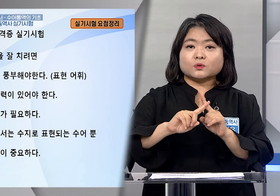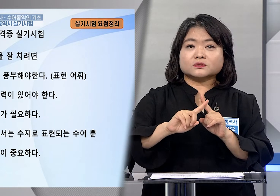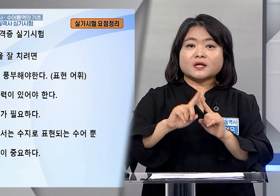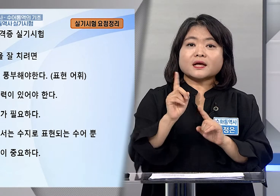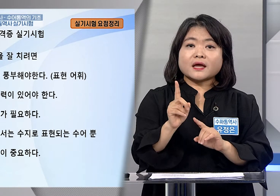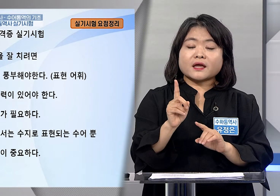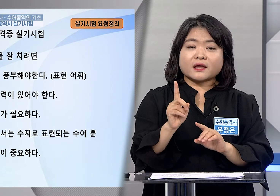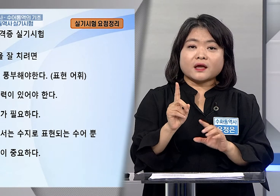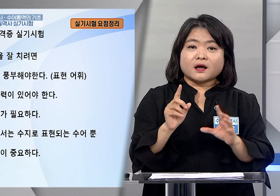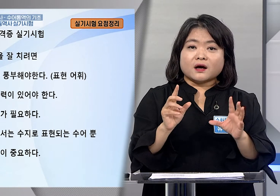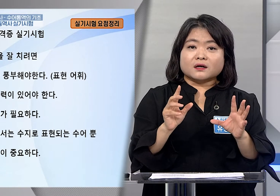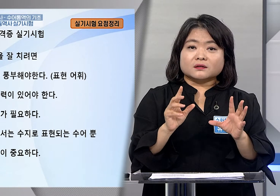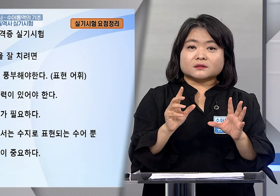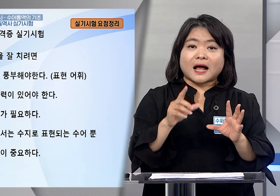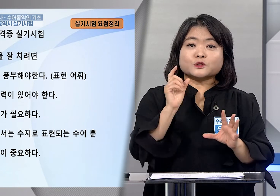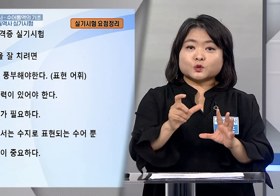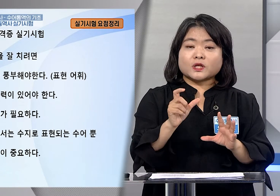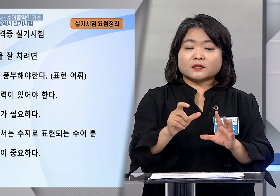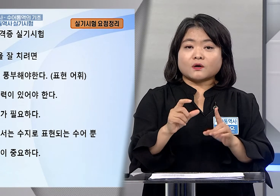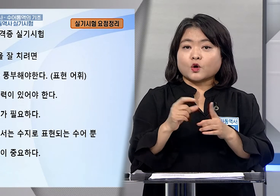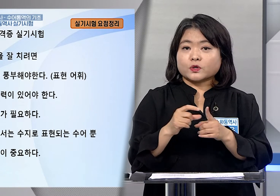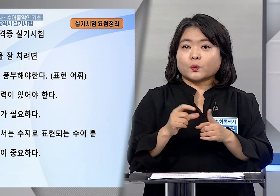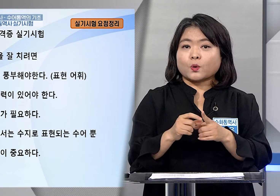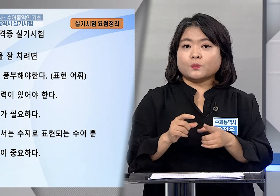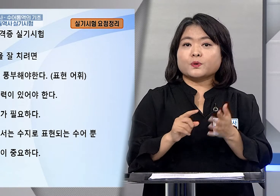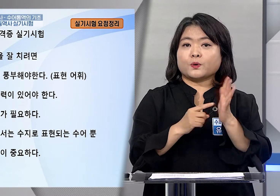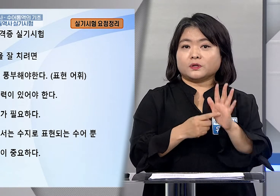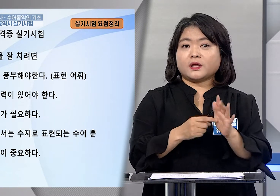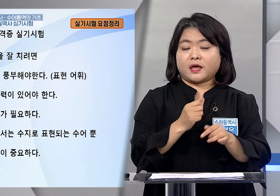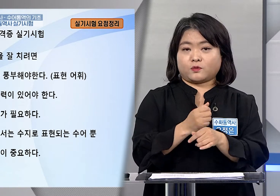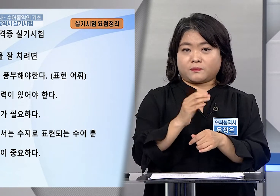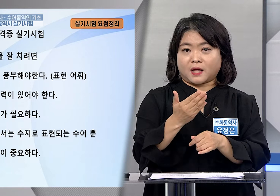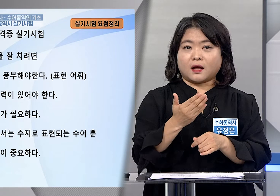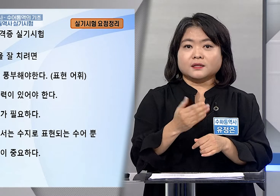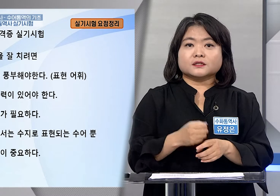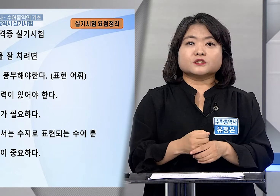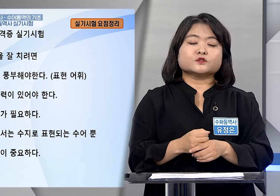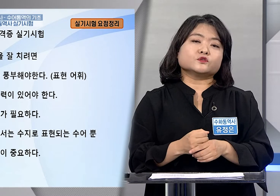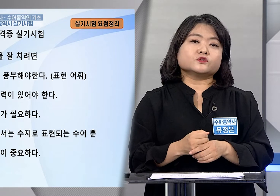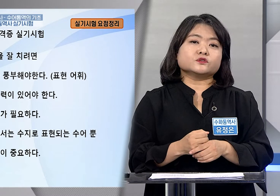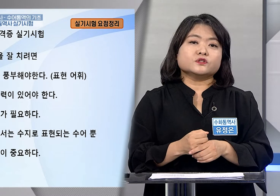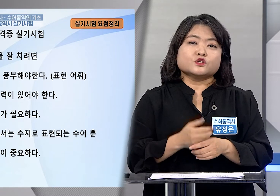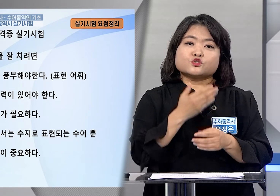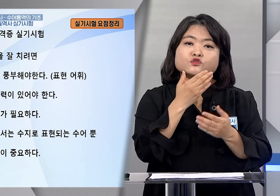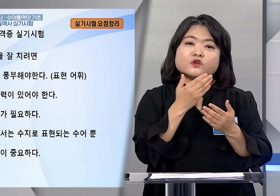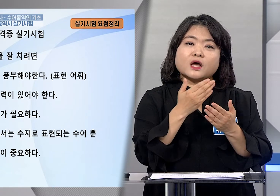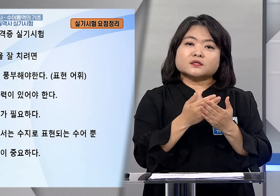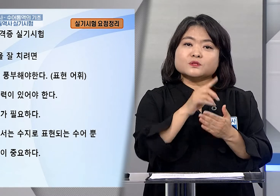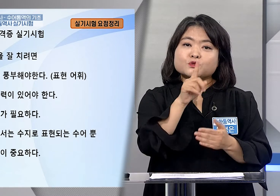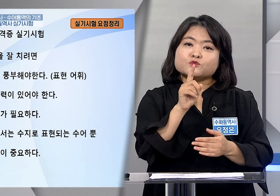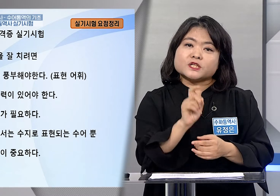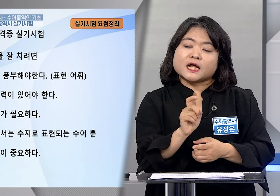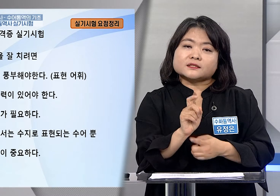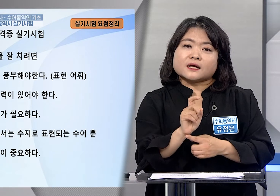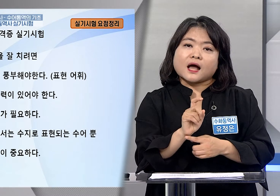혹은 하나의 강조된 어휘로 표현을 해야 됩니다. 그리고 중요한